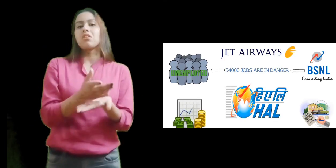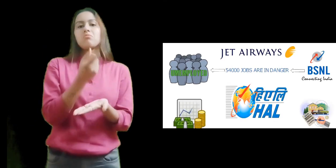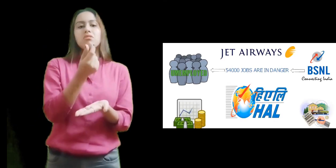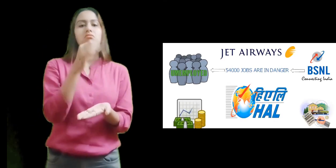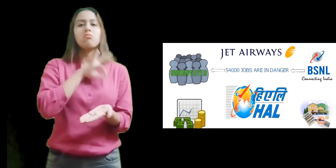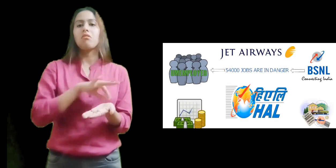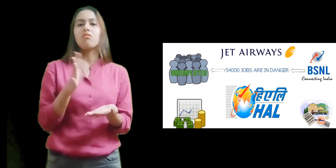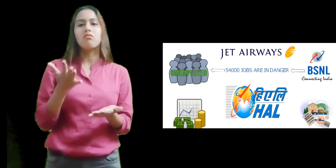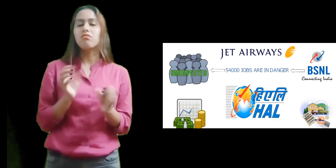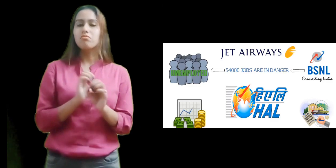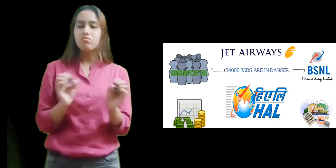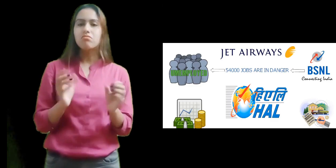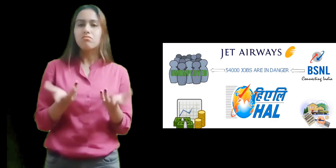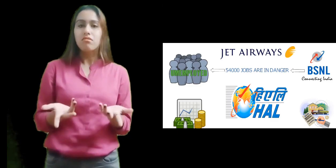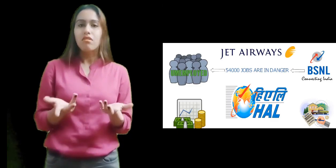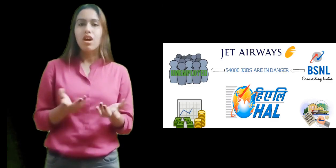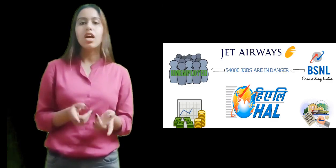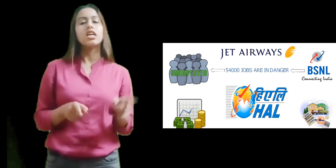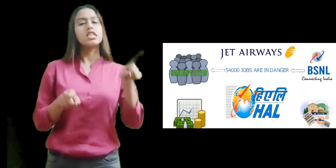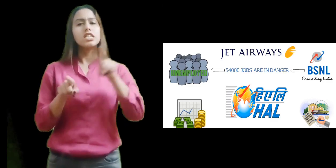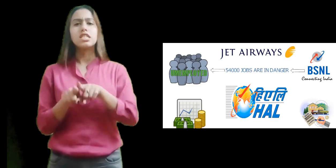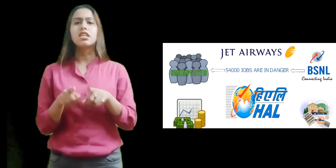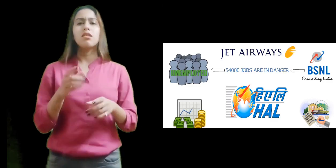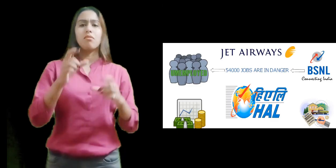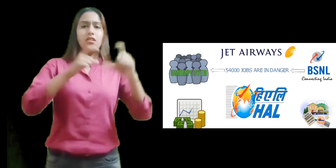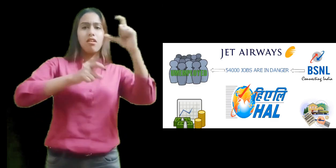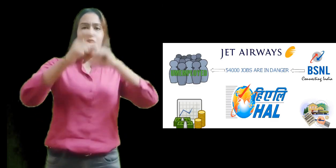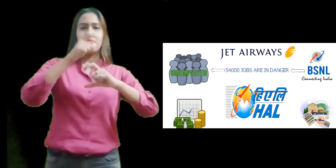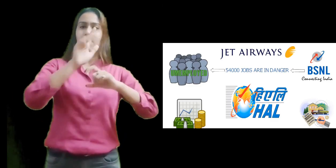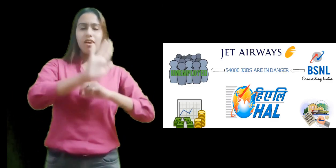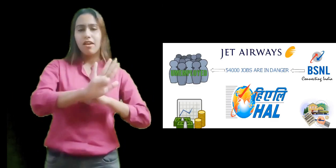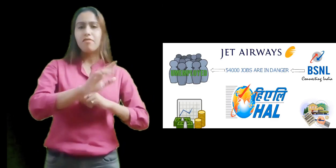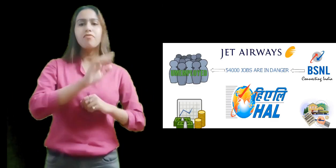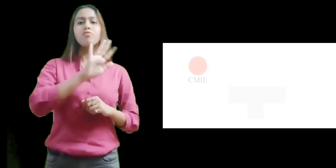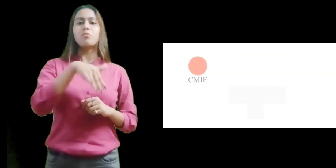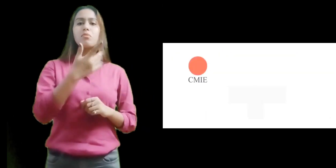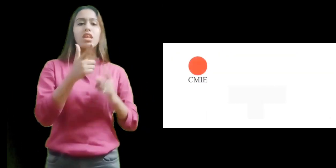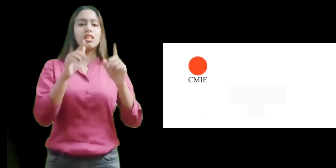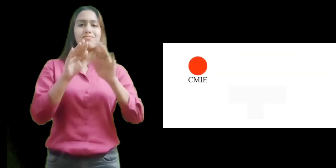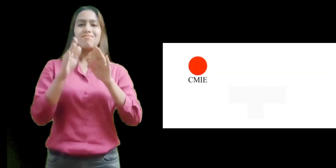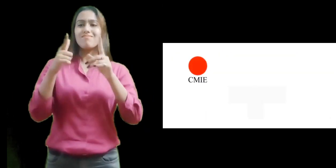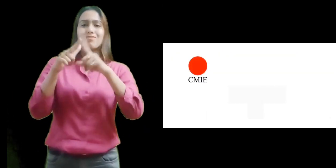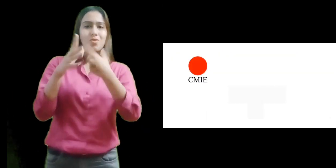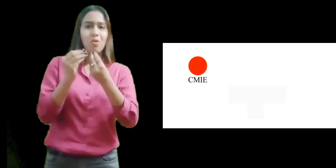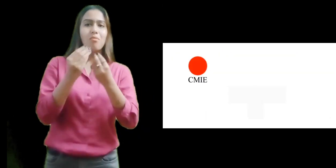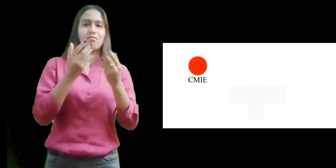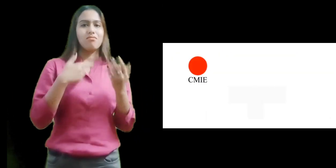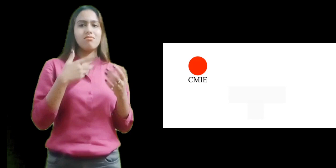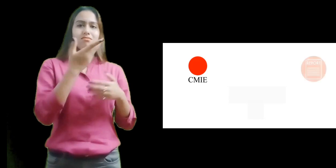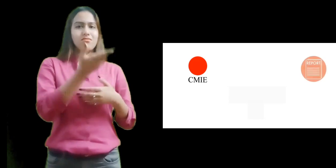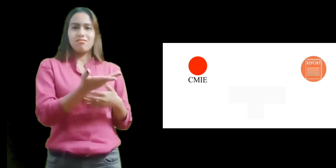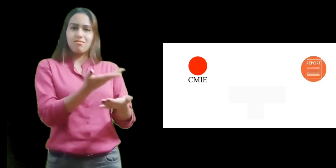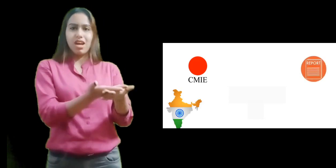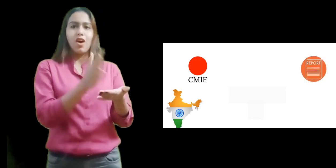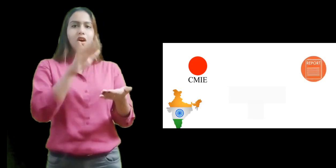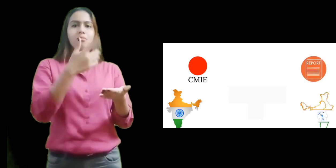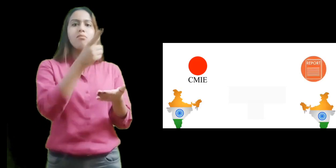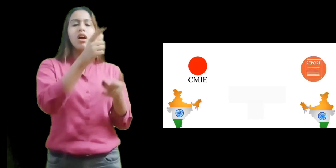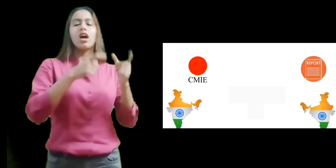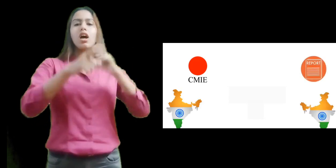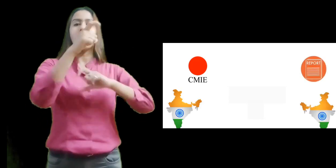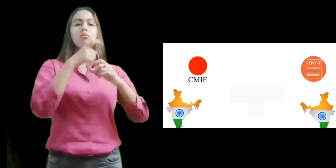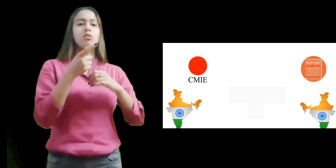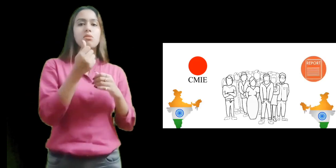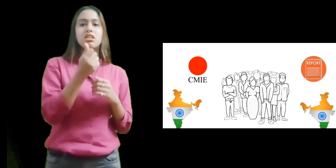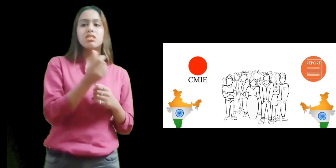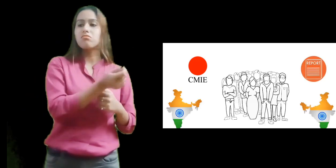है। ऐसे ही हर जगह आज कई लोगों की जॉब्स खतरे में चल रही है। इनफैक्ट CMIE की रिसेंट रिपोर्ट के हिसाब से इंडिया में